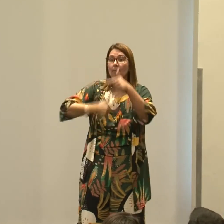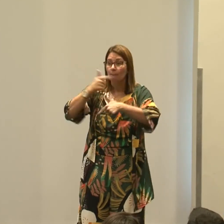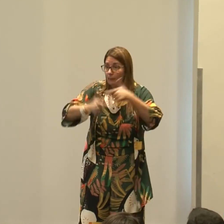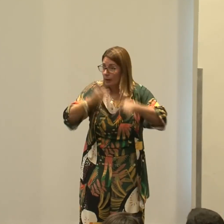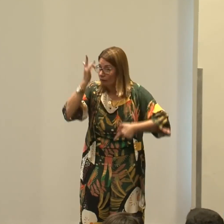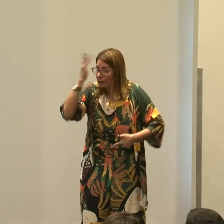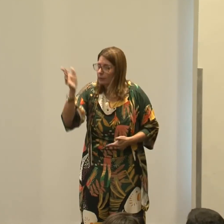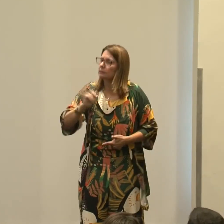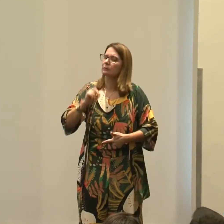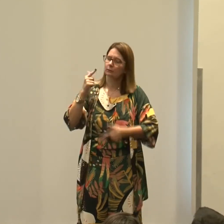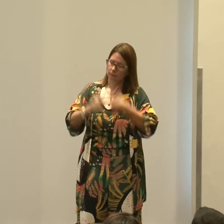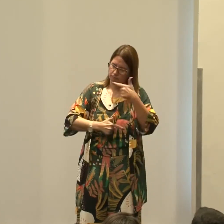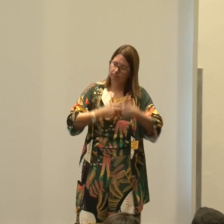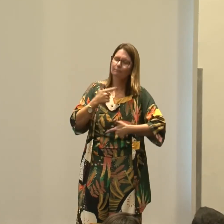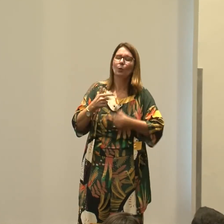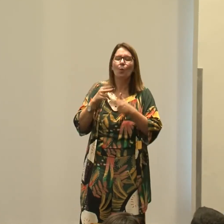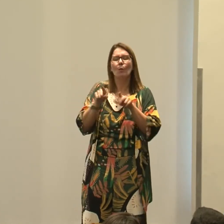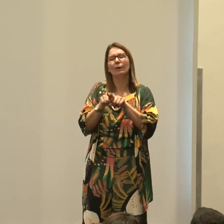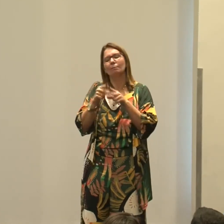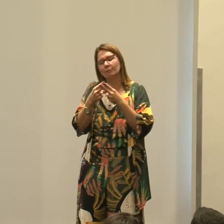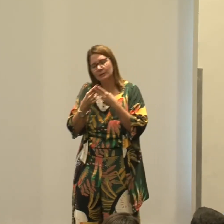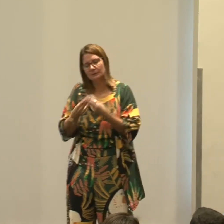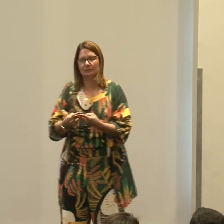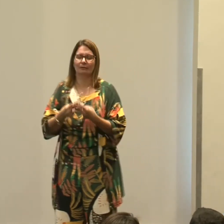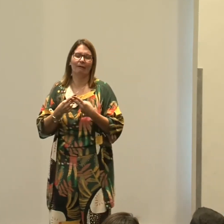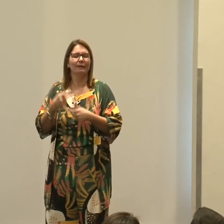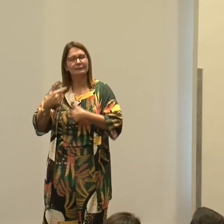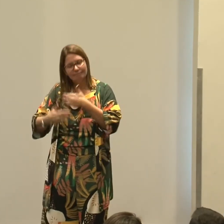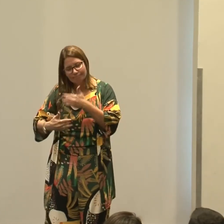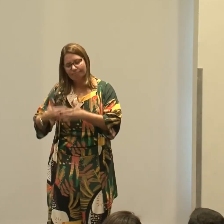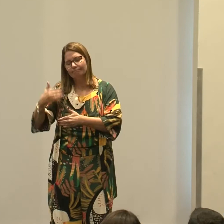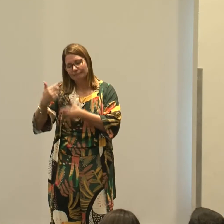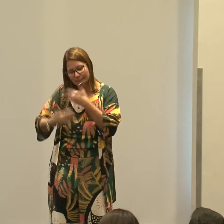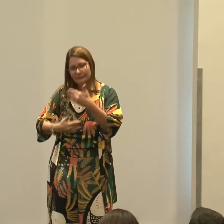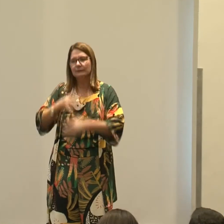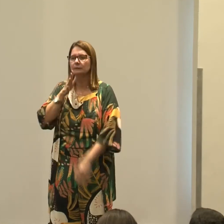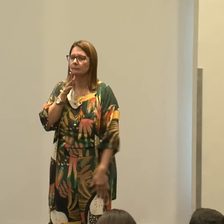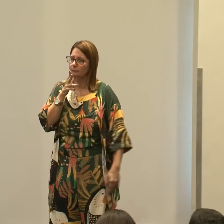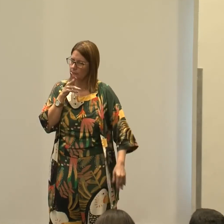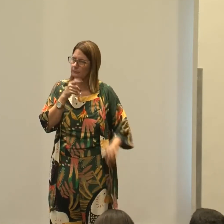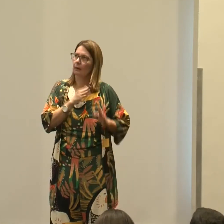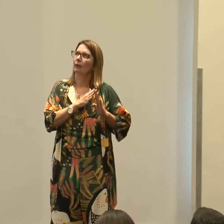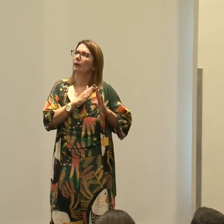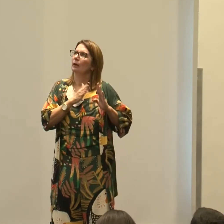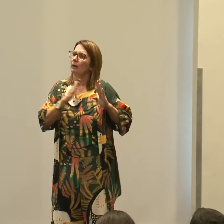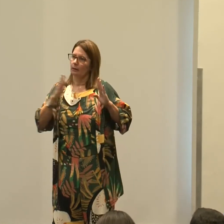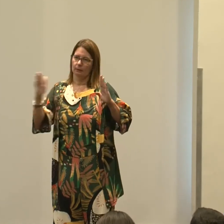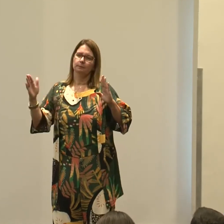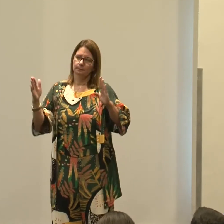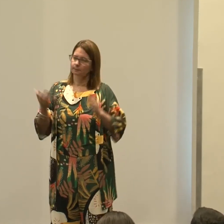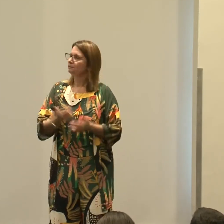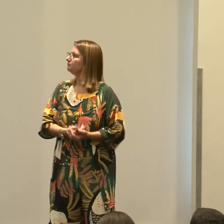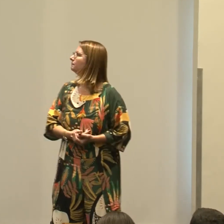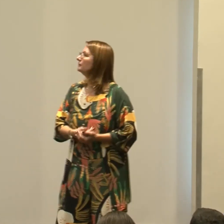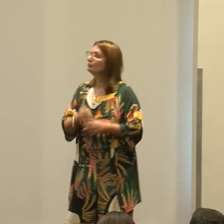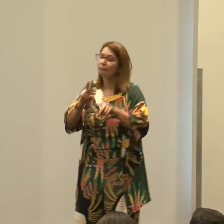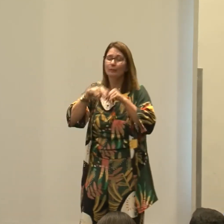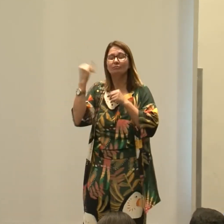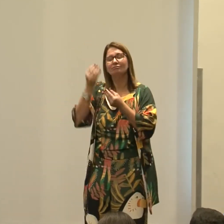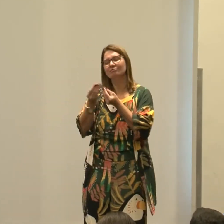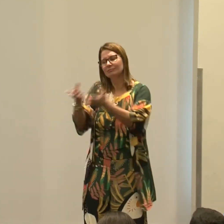processos, isso é problemático. E esse trabalho não é fácil. A gente precisa de bastante paciência, o trabalho é lento, o trabalho é